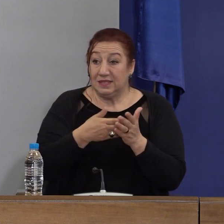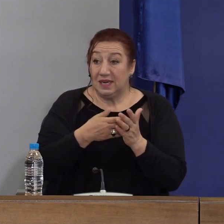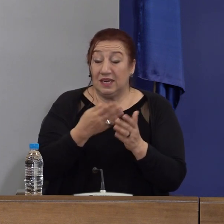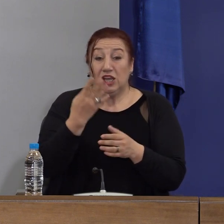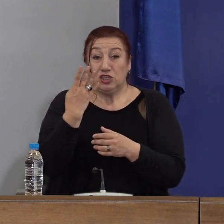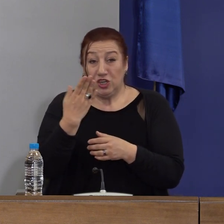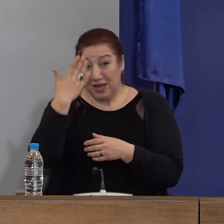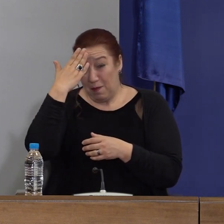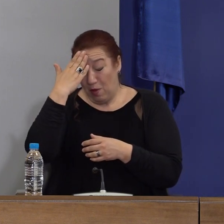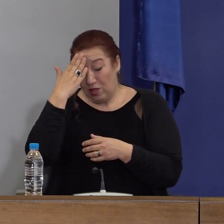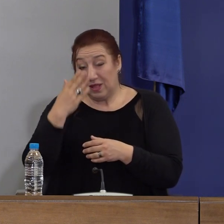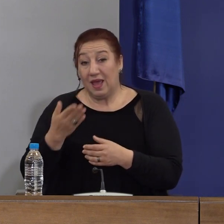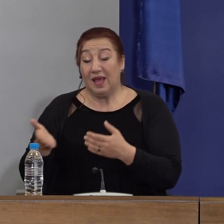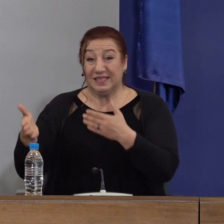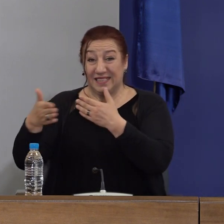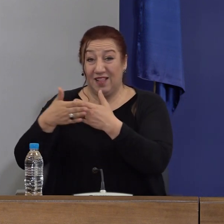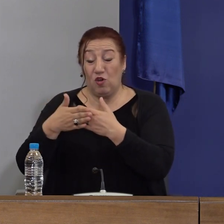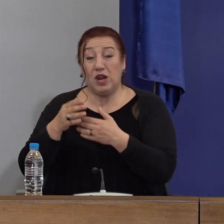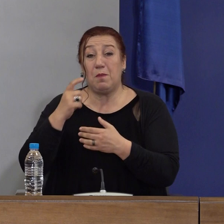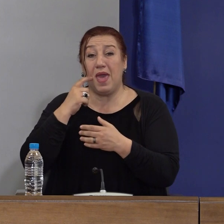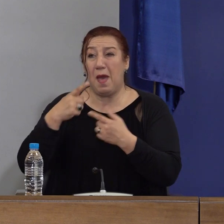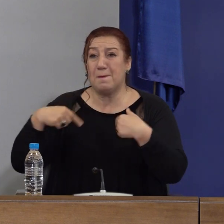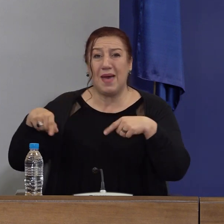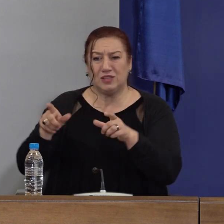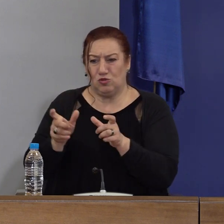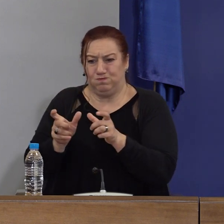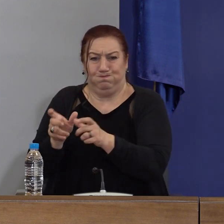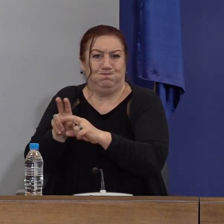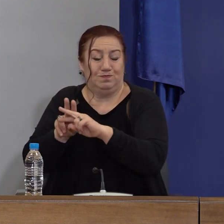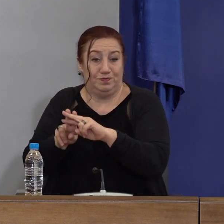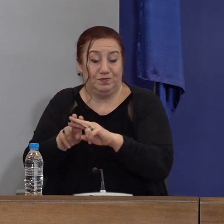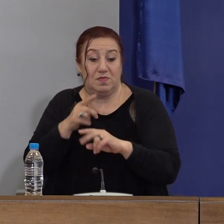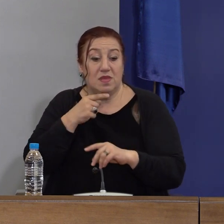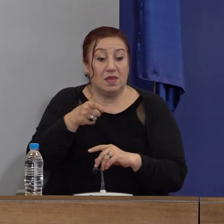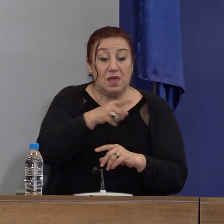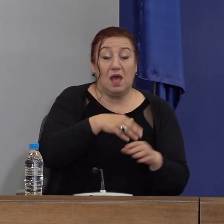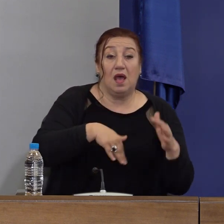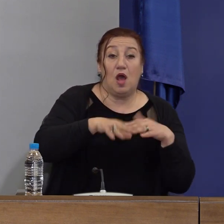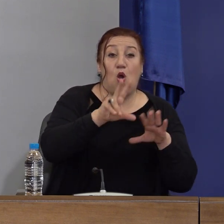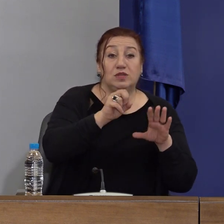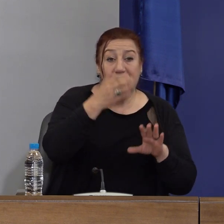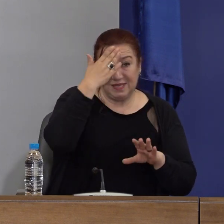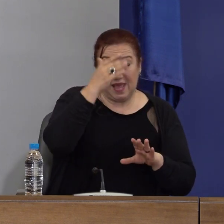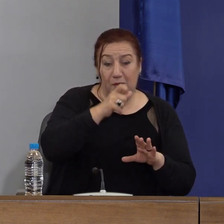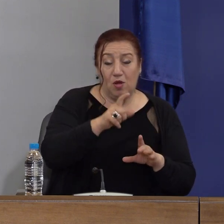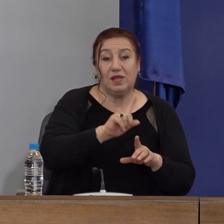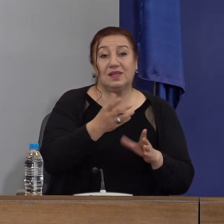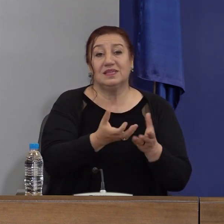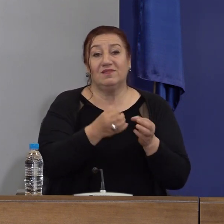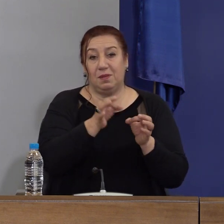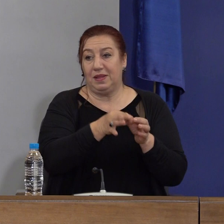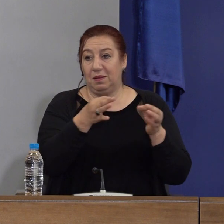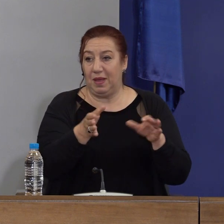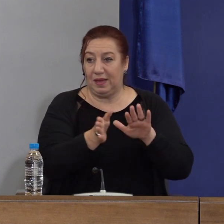бяха и чужденци, а при 80 болни да не се вземат такива мерки? Благодаря. И първи въпрос. И втори въпрос искам